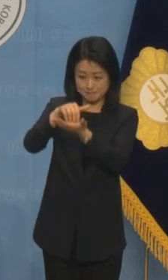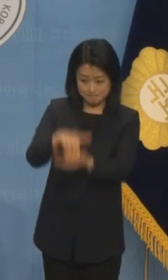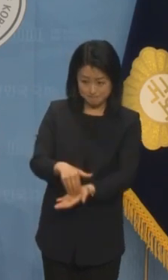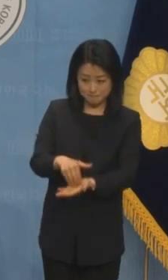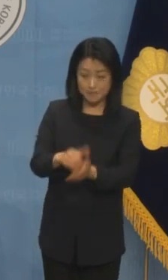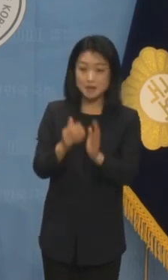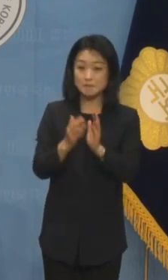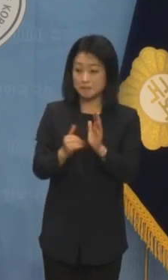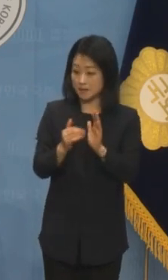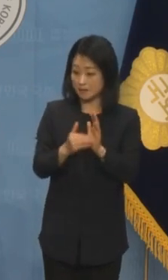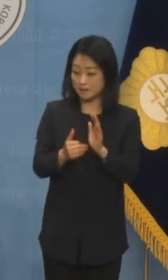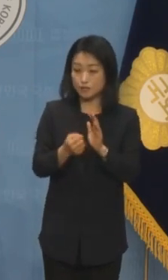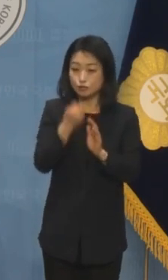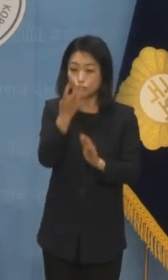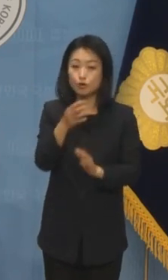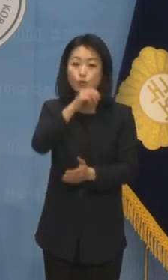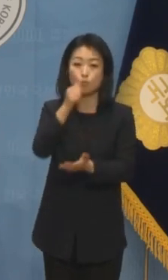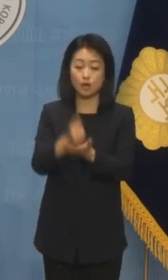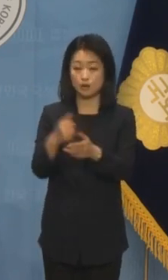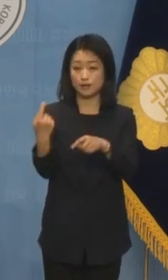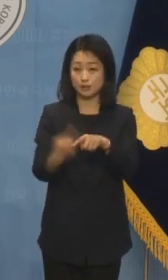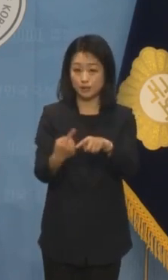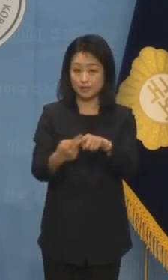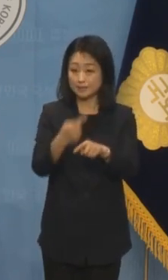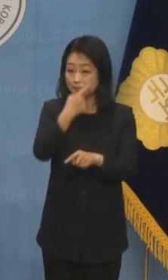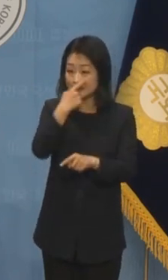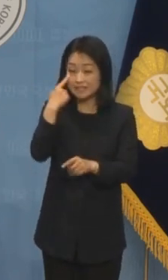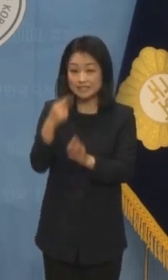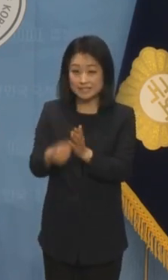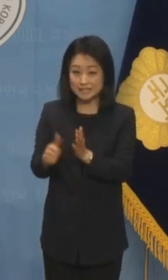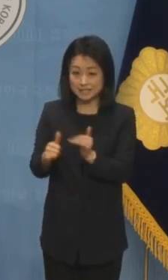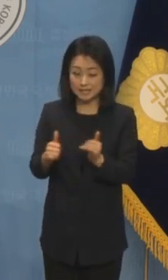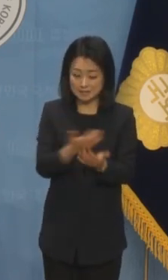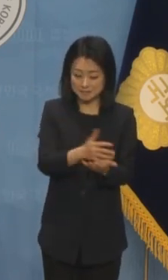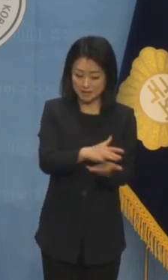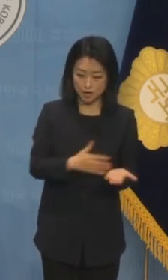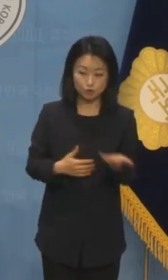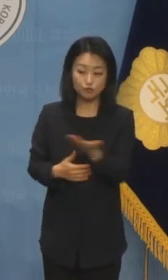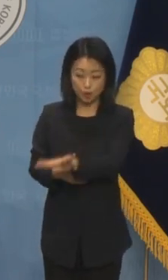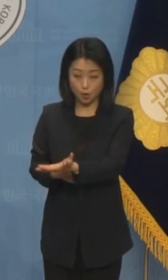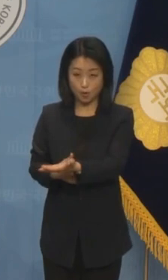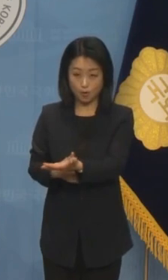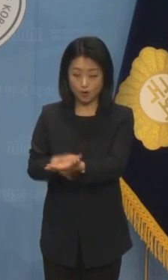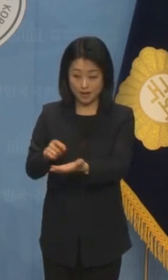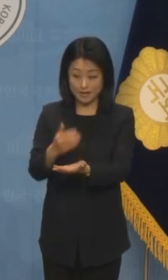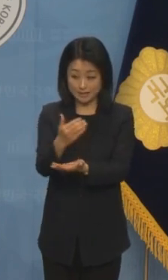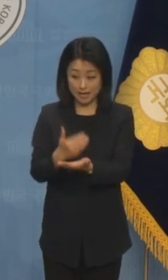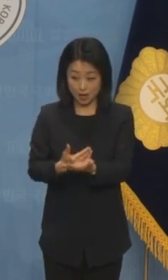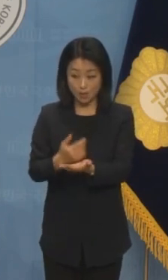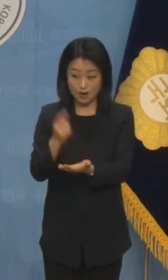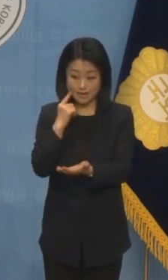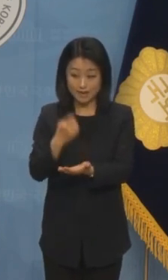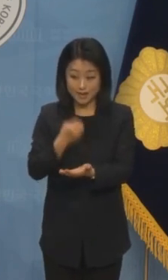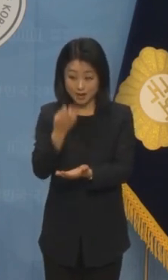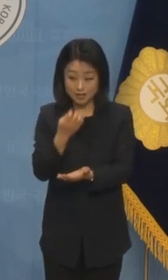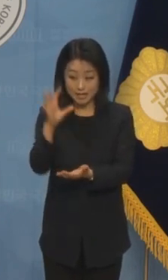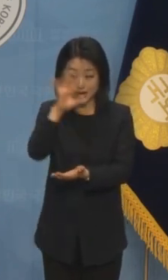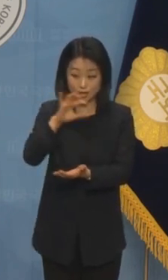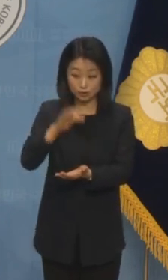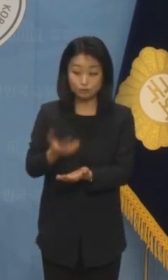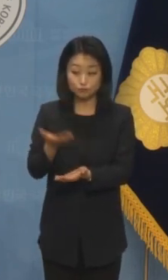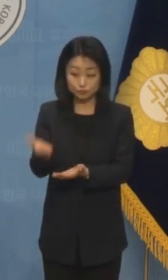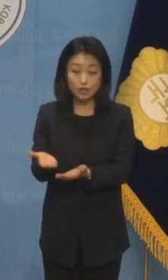기밀 누설입니다. 정인에게 시나리오를 주고 기억에도 없는 사실관계를 증언하도록